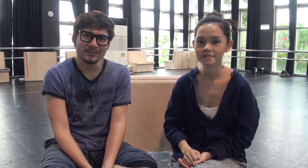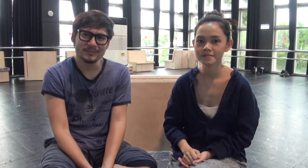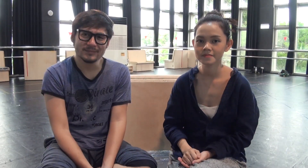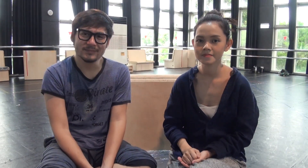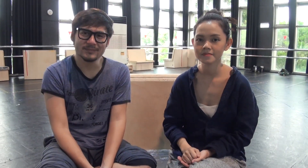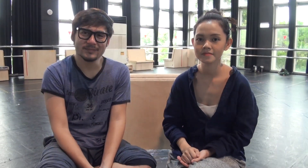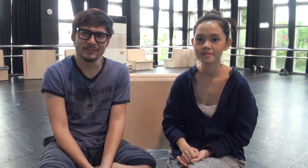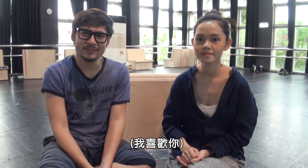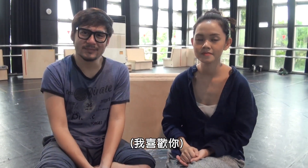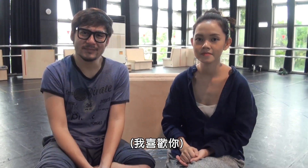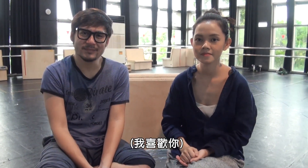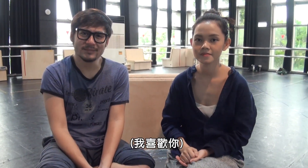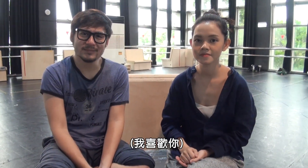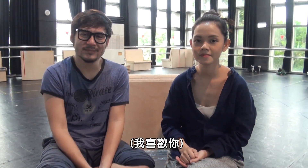听见声音。 我喜欢你。